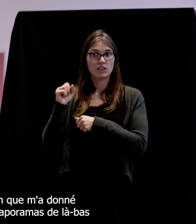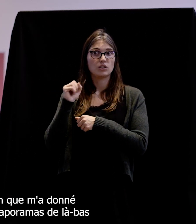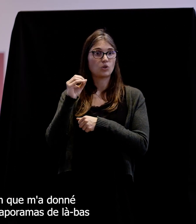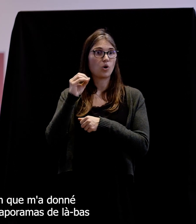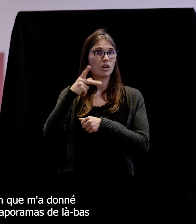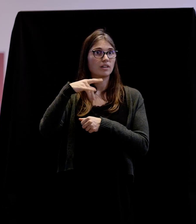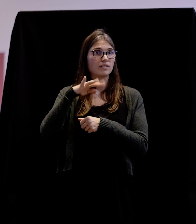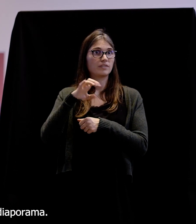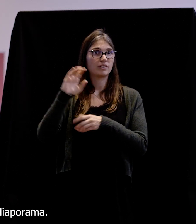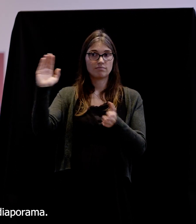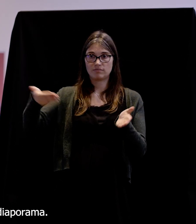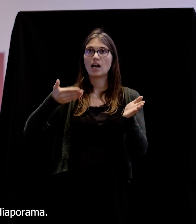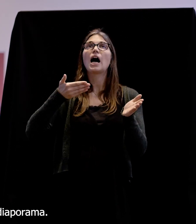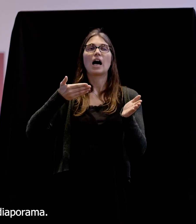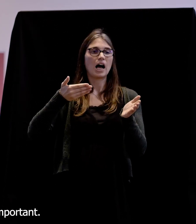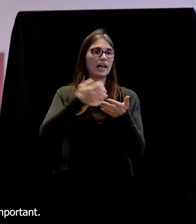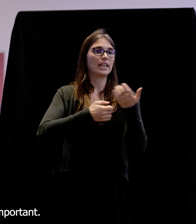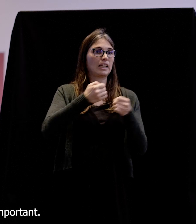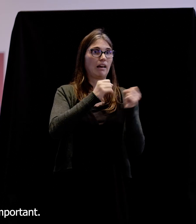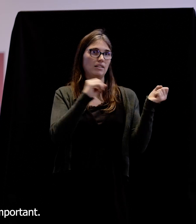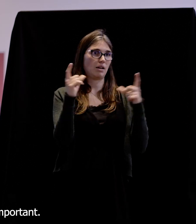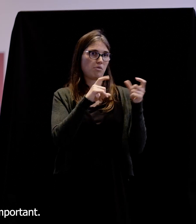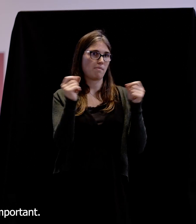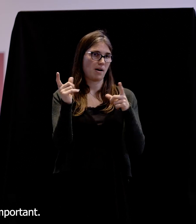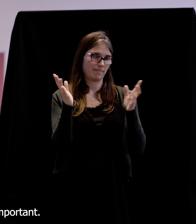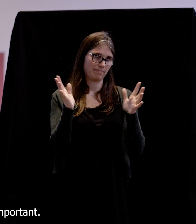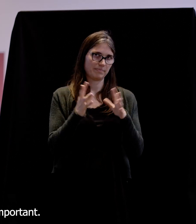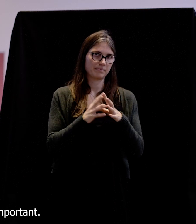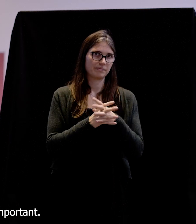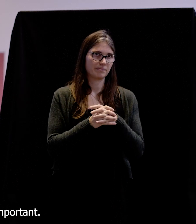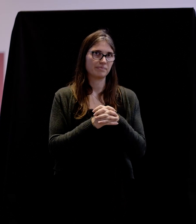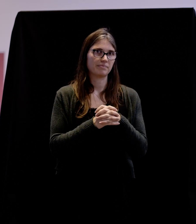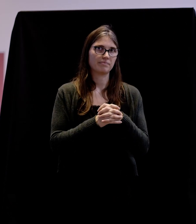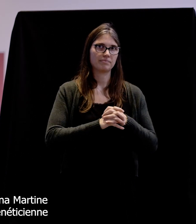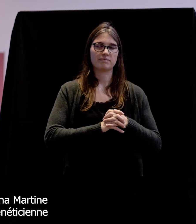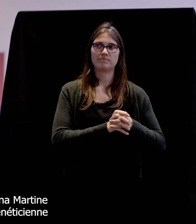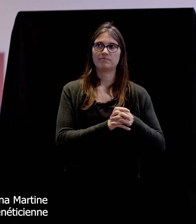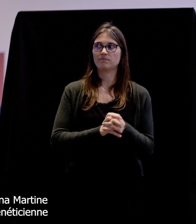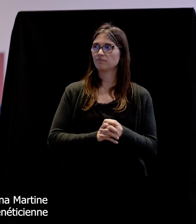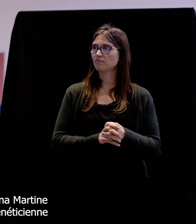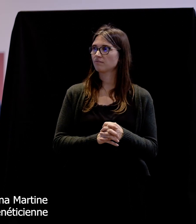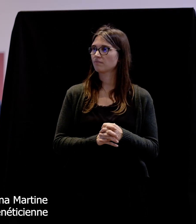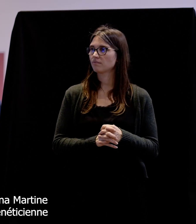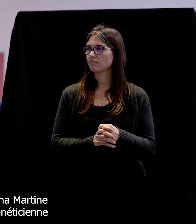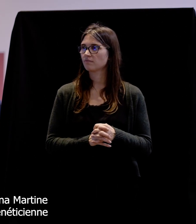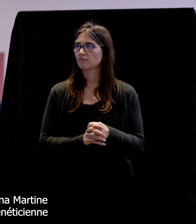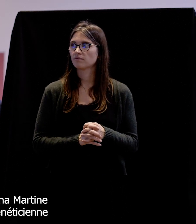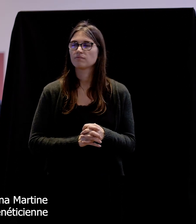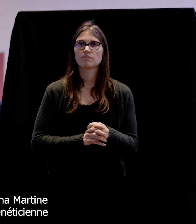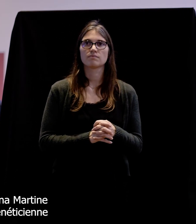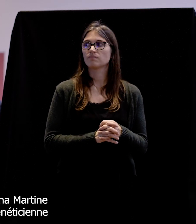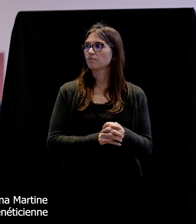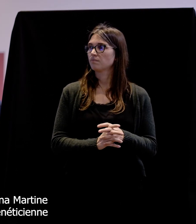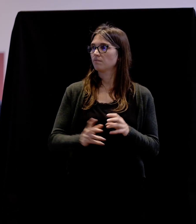tous les diaporamas de là-bas pour faire ce diaporama. Donc, c'est important. Donc, c'est Donna Martin, qui